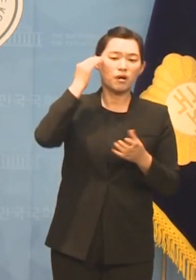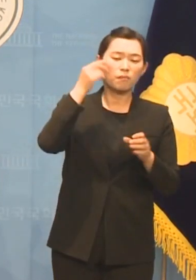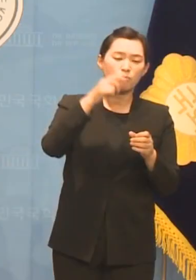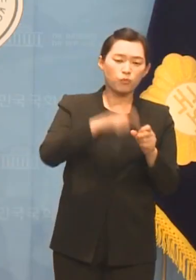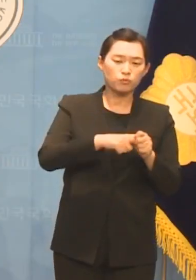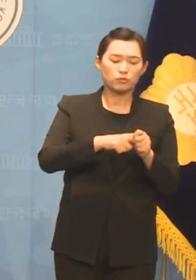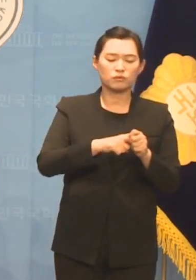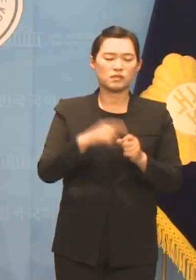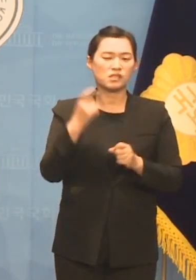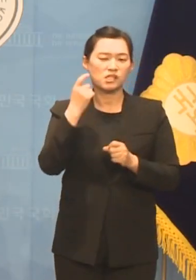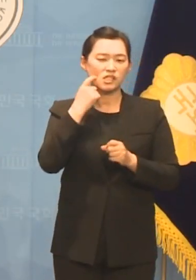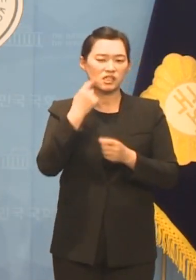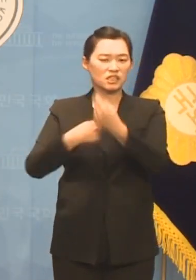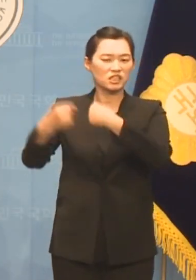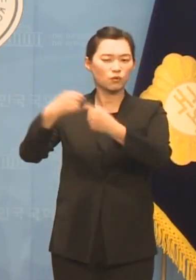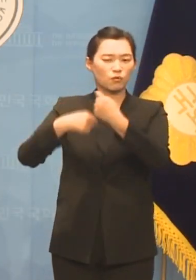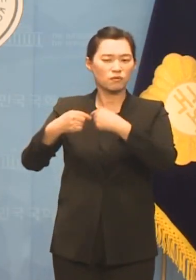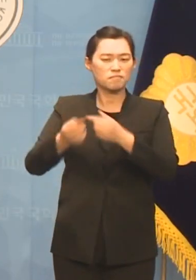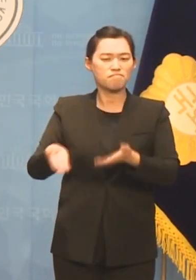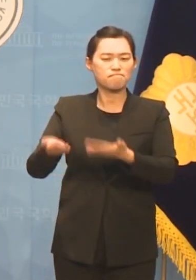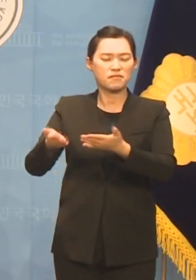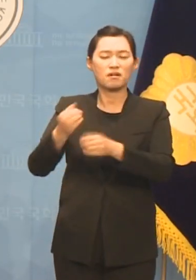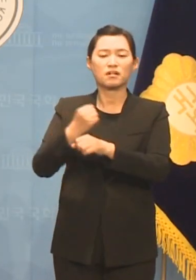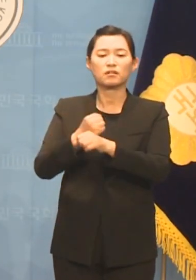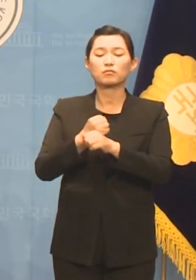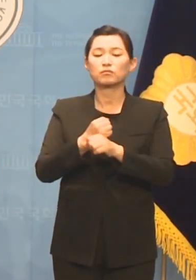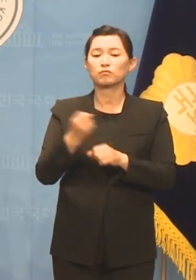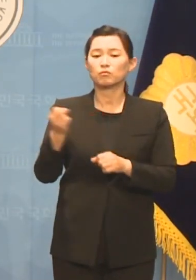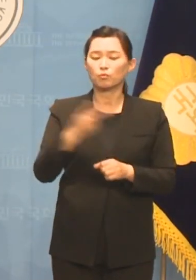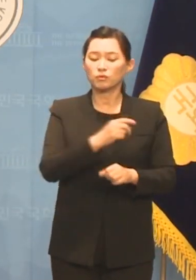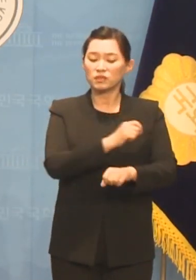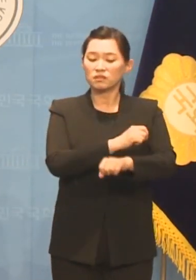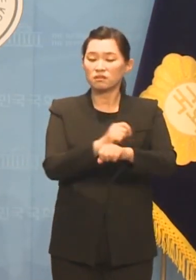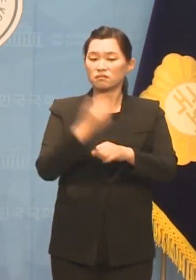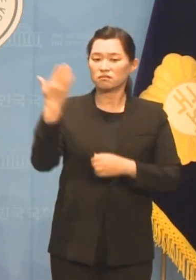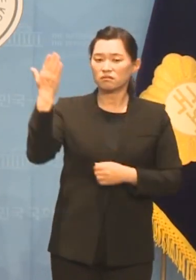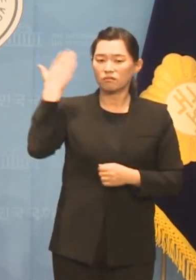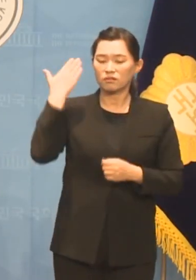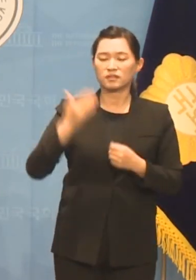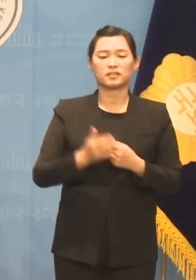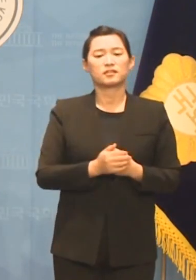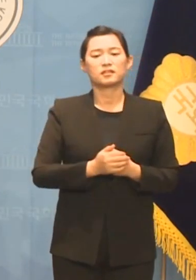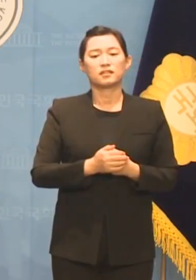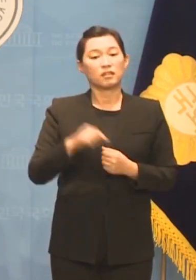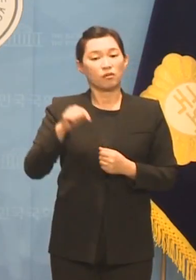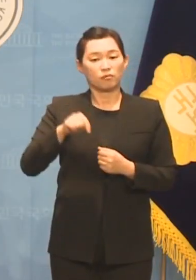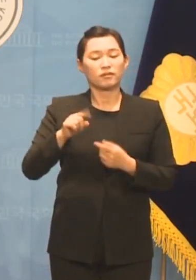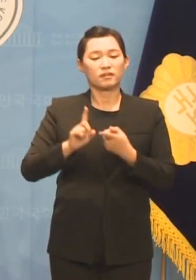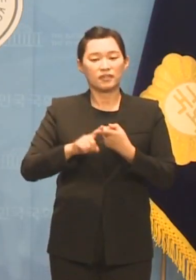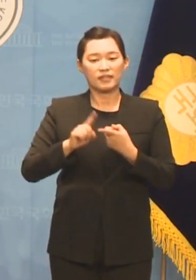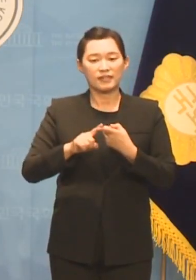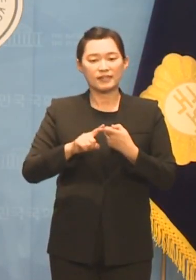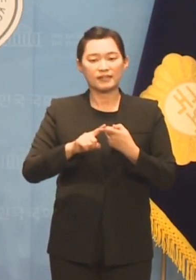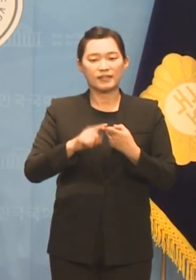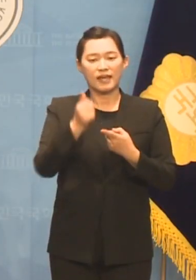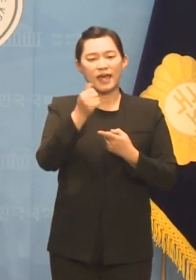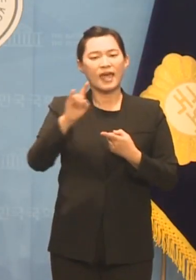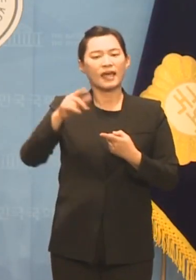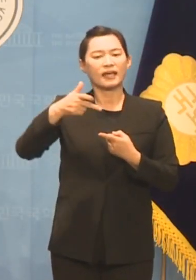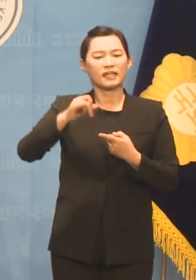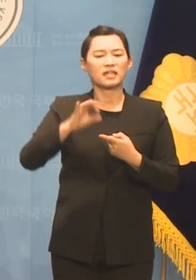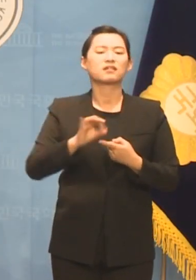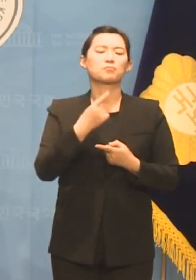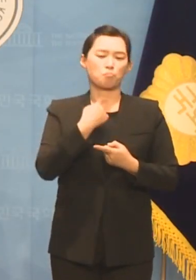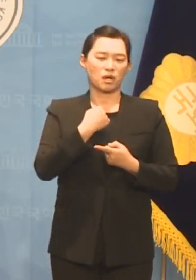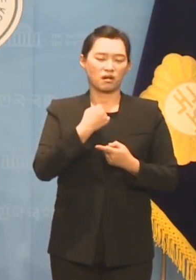목적으로 허위 신고를 독려하였고 특히 그 이전에는 민주파출소에 대한 해킹 시도까지 있기도